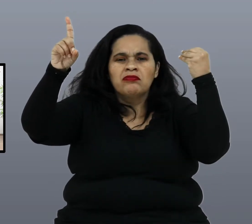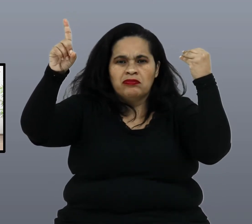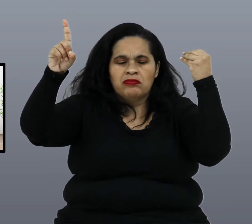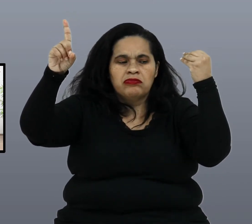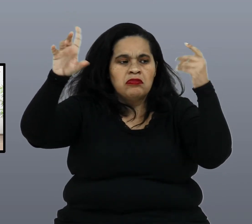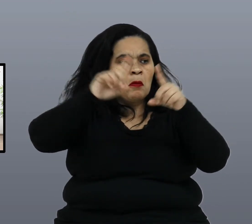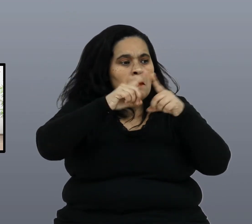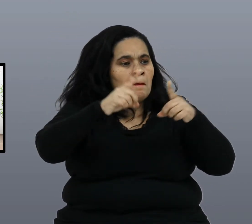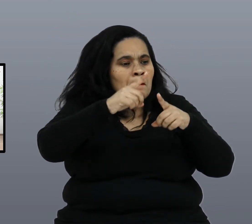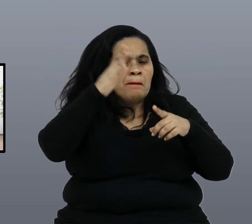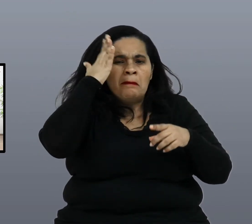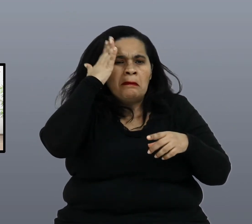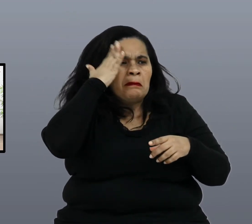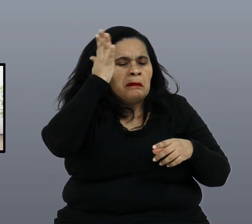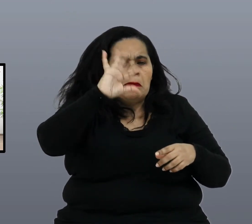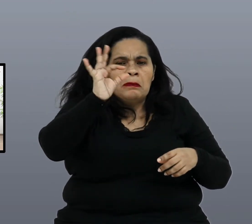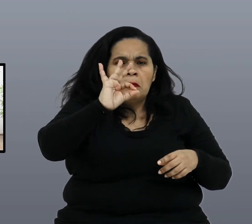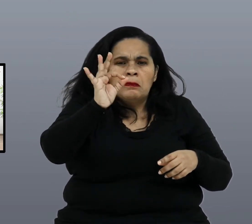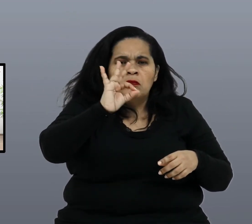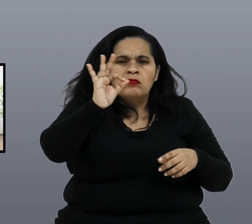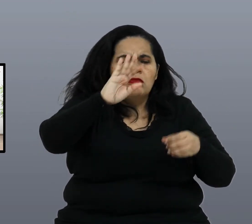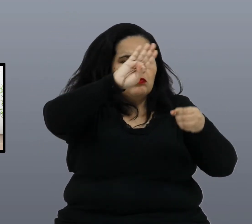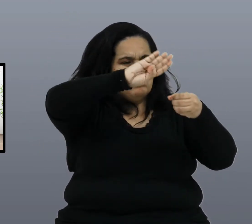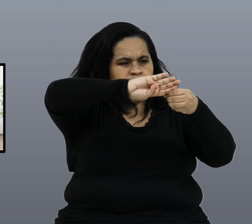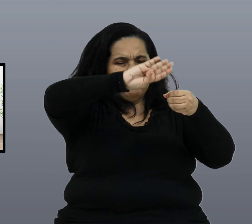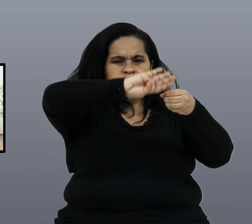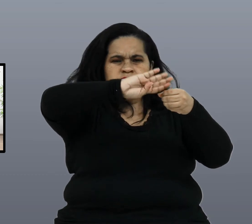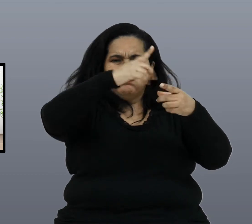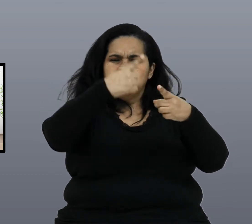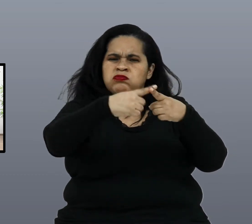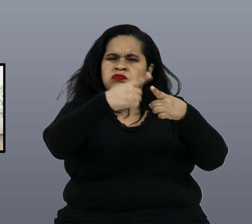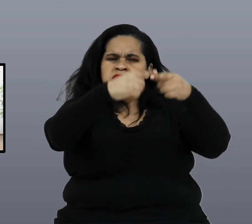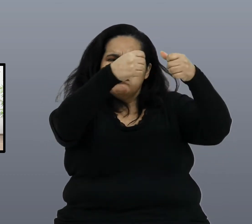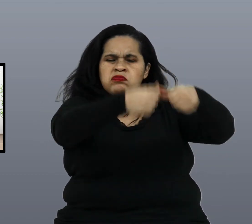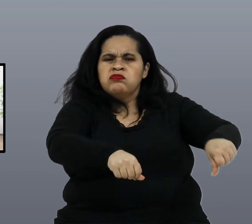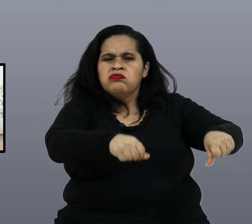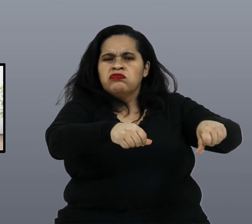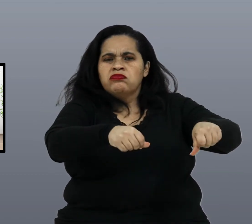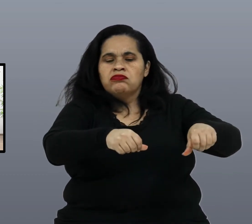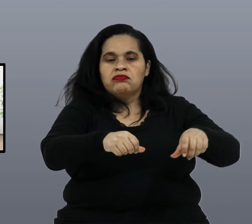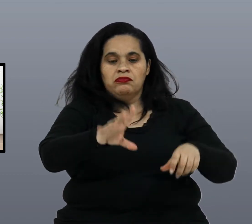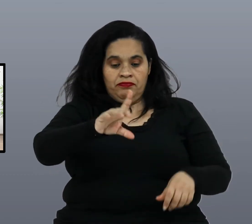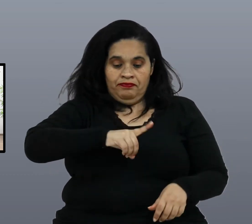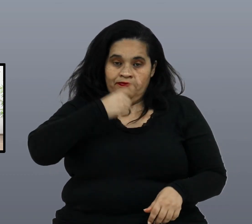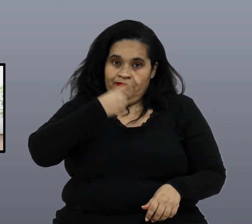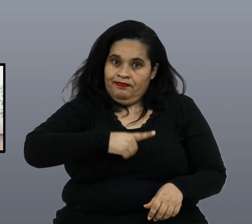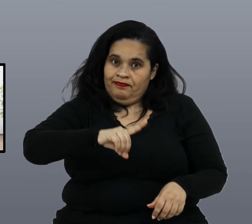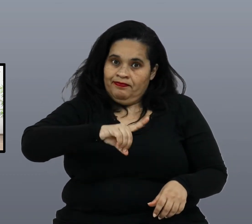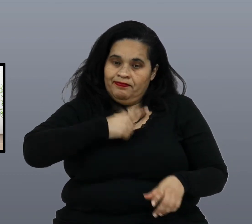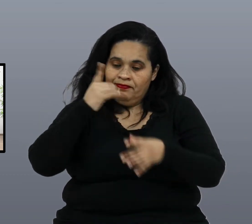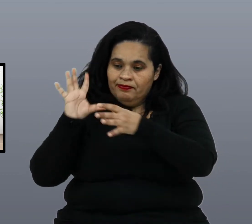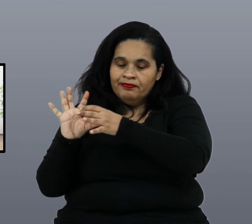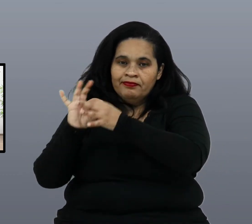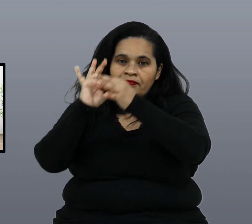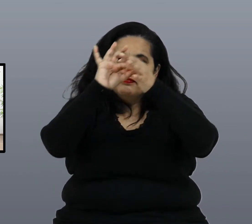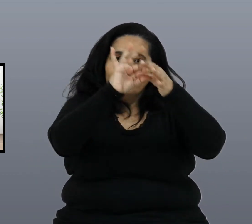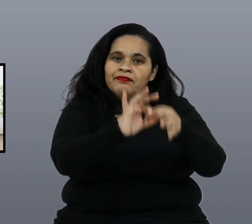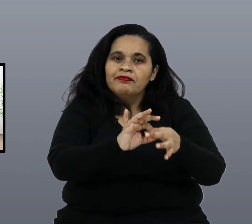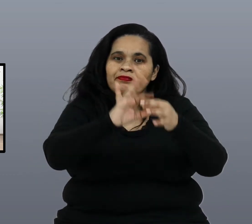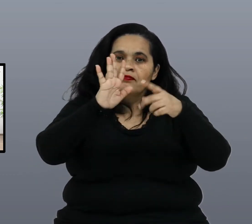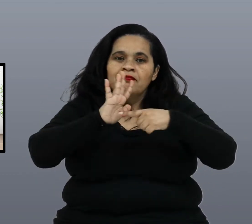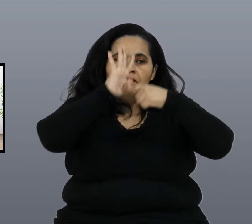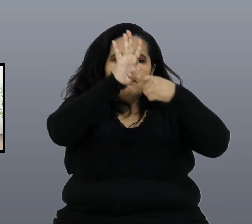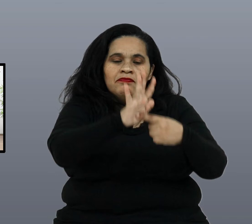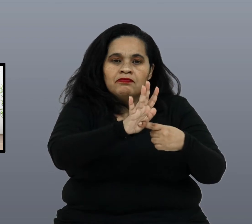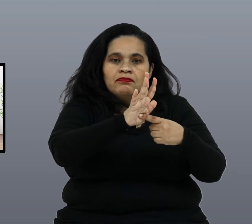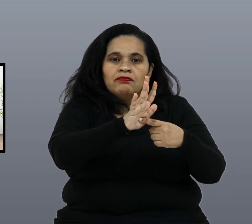entendiam por que estavam na Babilônia, por que estavam lá. Daniel, nesse contexto, é aquele que é